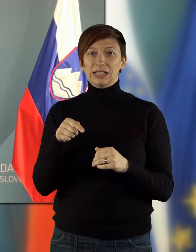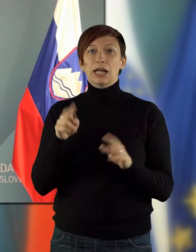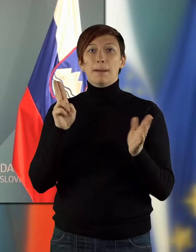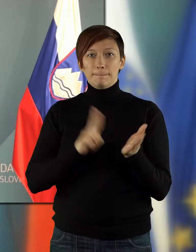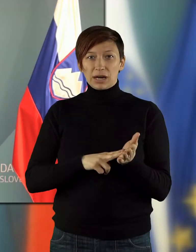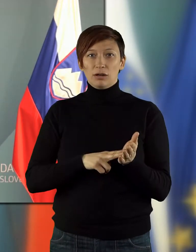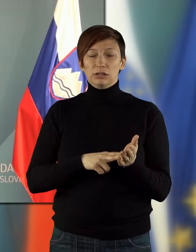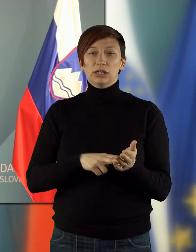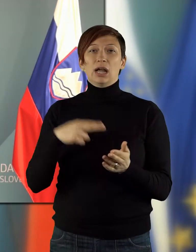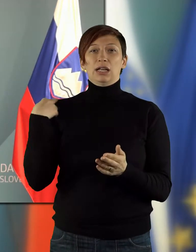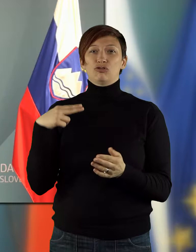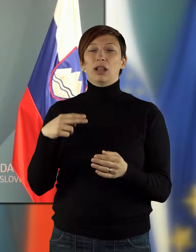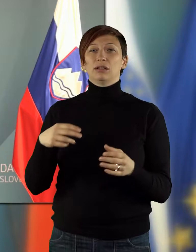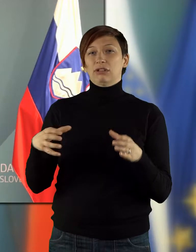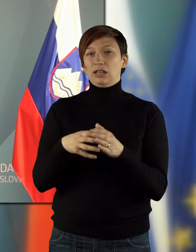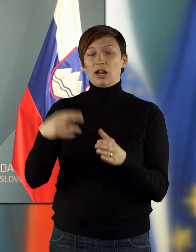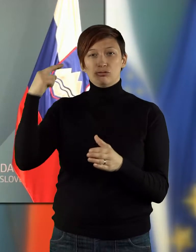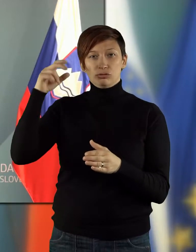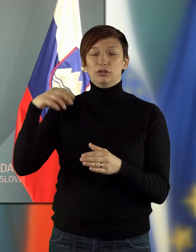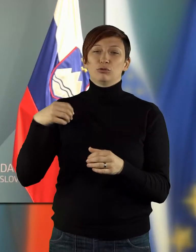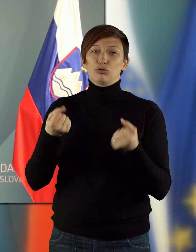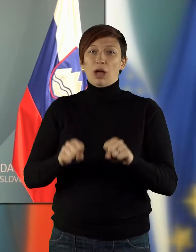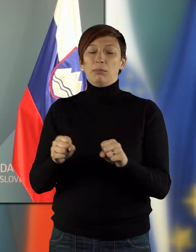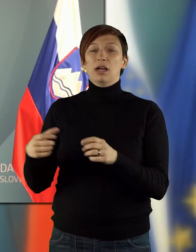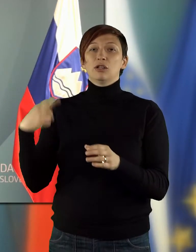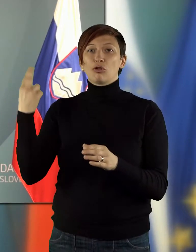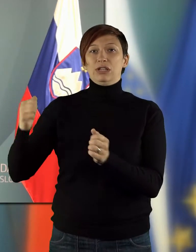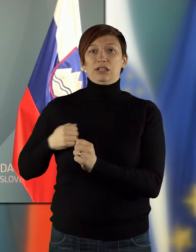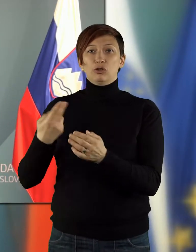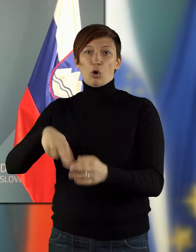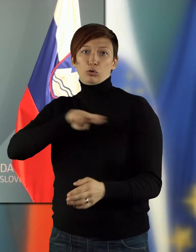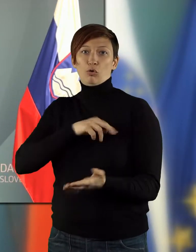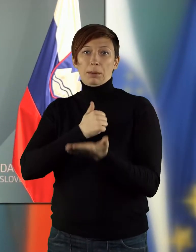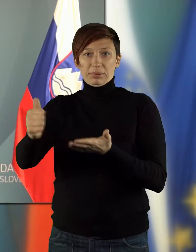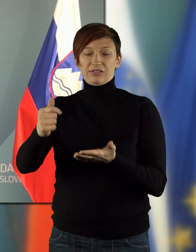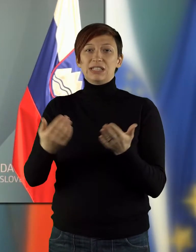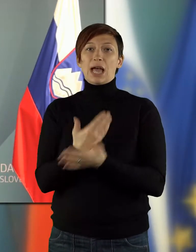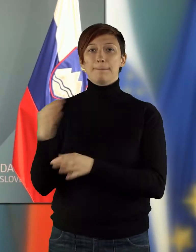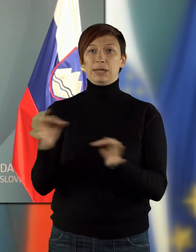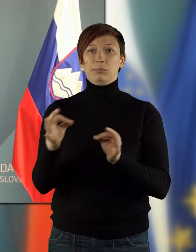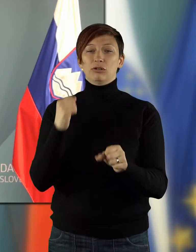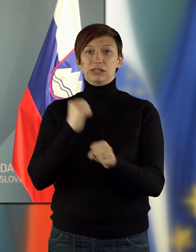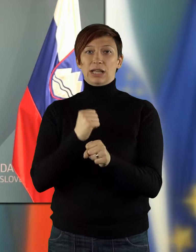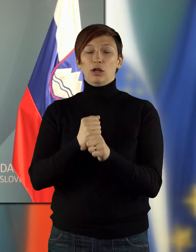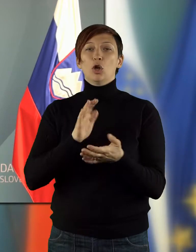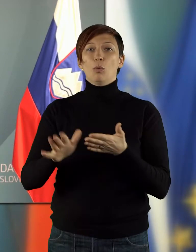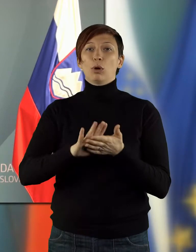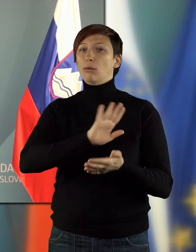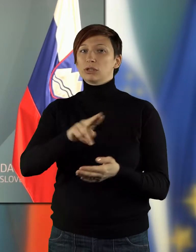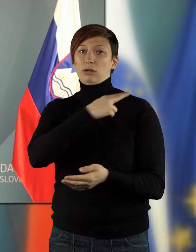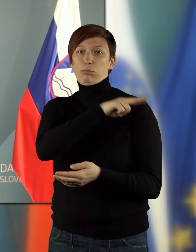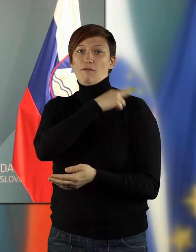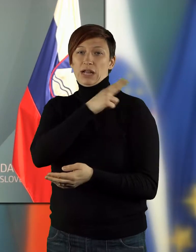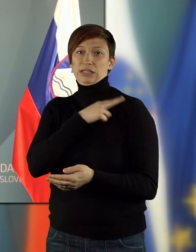je prav načelnik generalštaba slovenske vojske po zakonu o obrambi prvi odgovoren za pripravljenost delovno